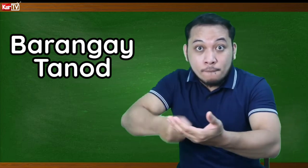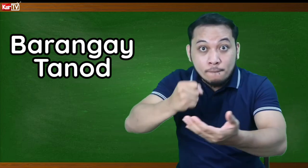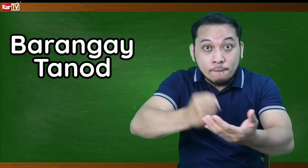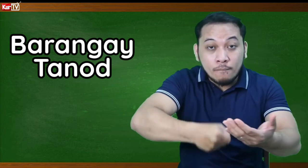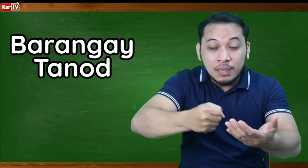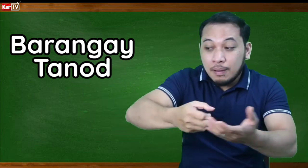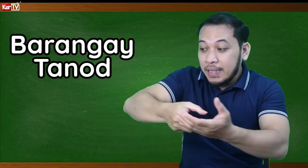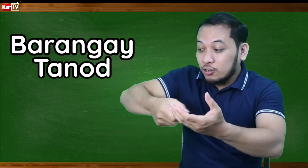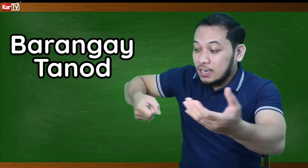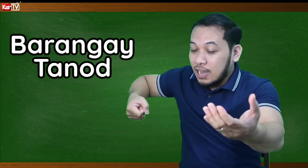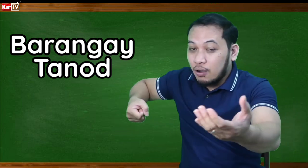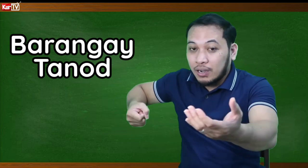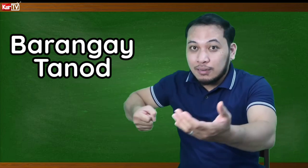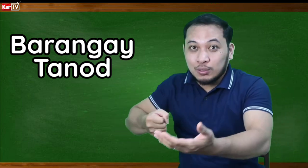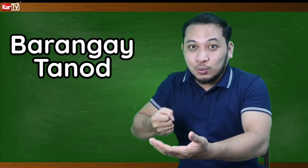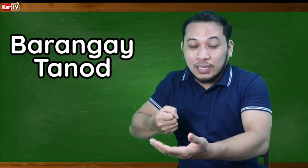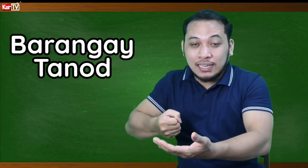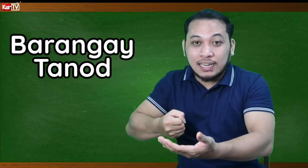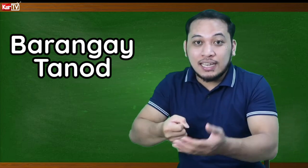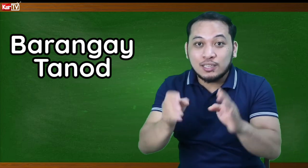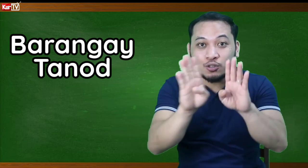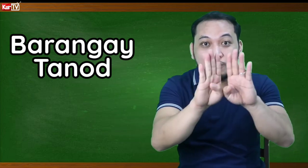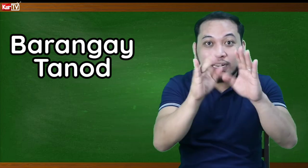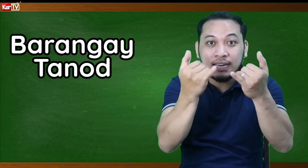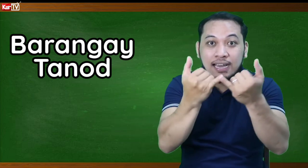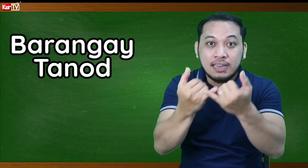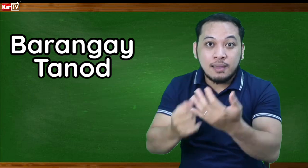Di ba meron silang hawak na batuta na ganyan? So, Barangay